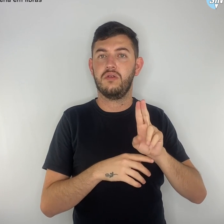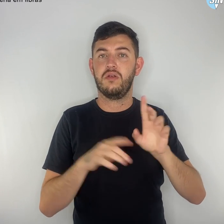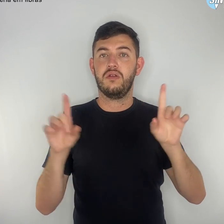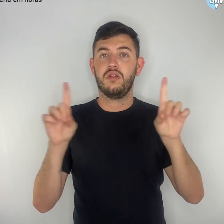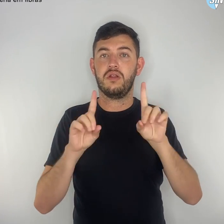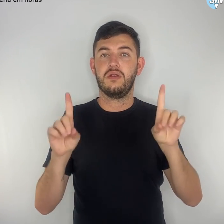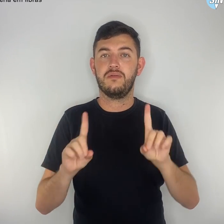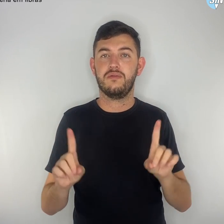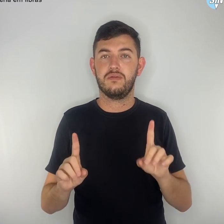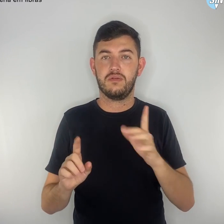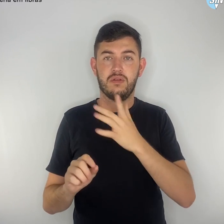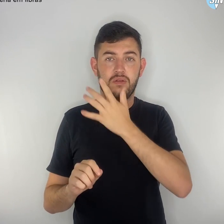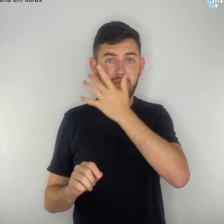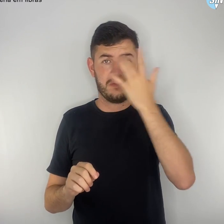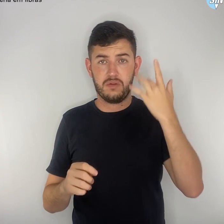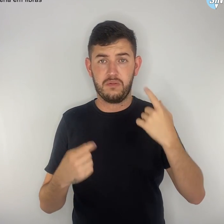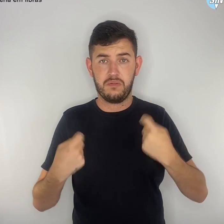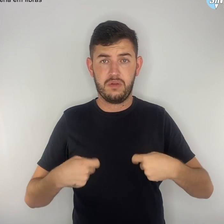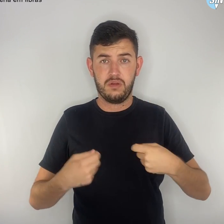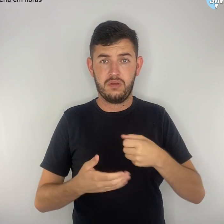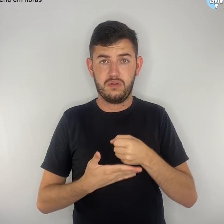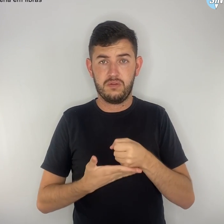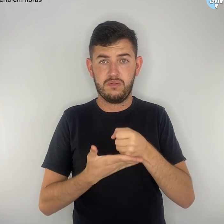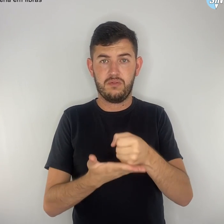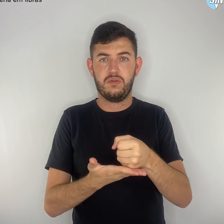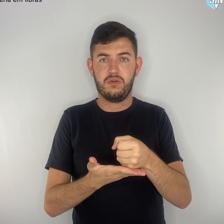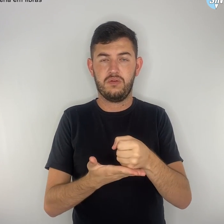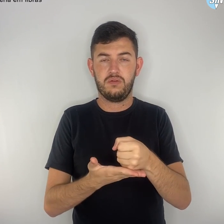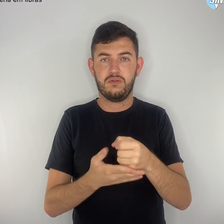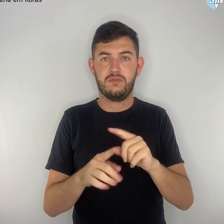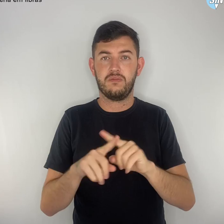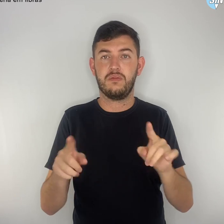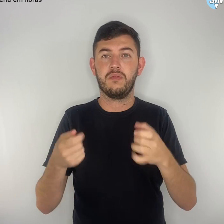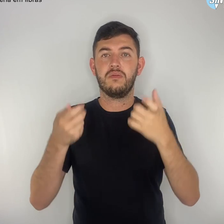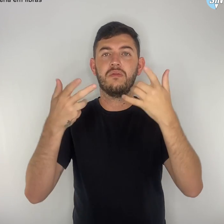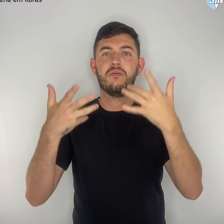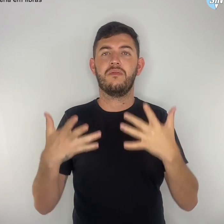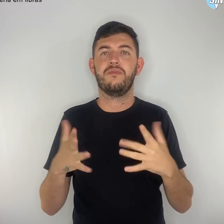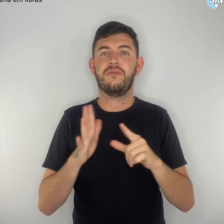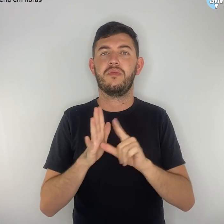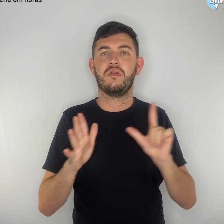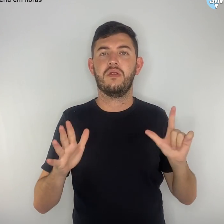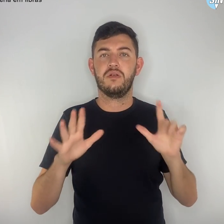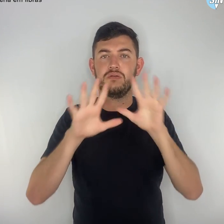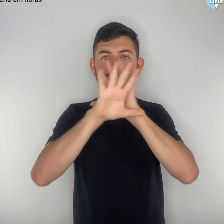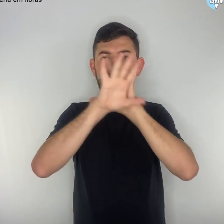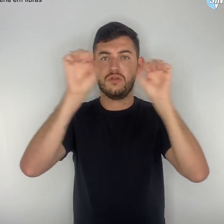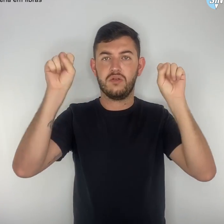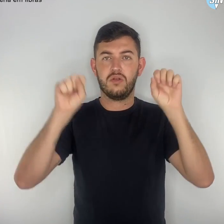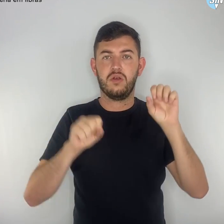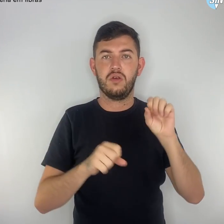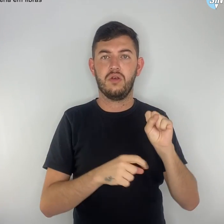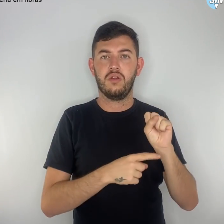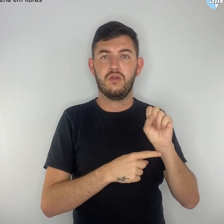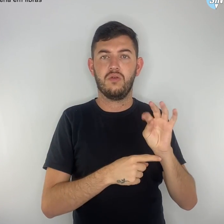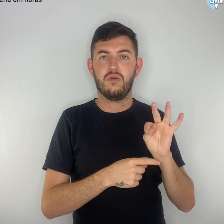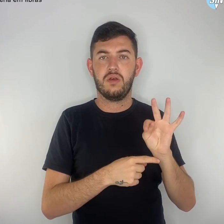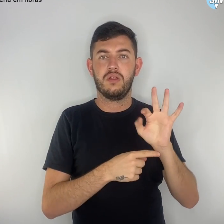assistência e informa que mesmo antes de o Supremo Tribunal Federal decidir